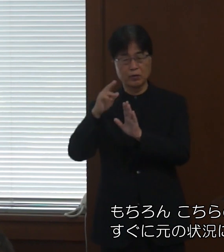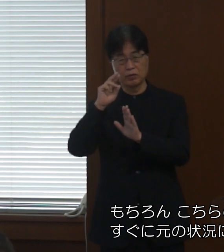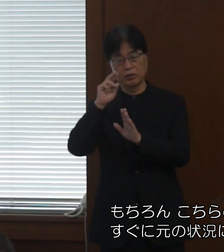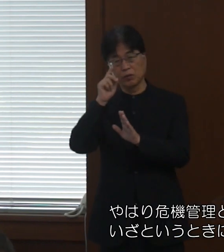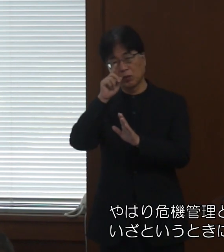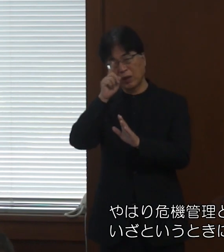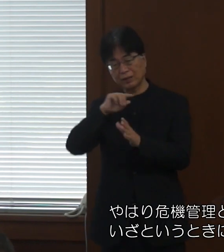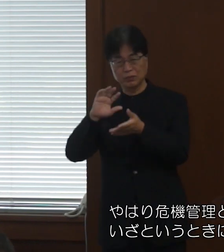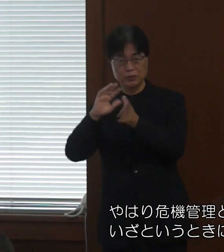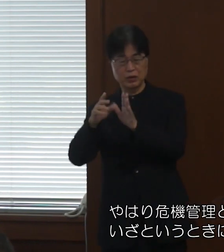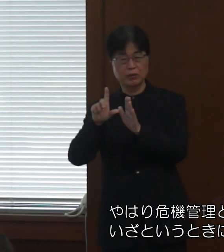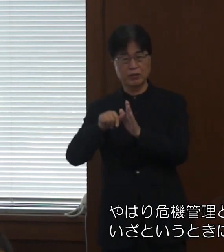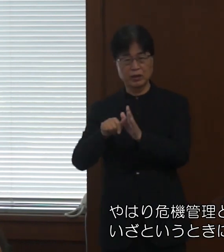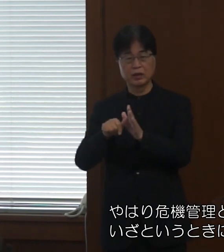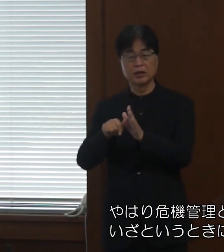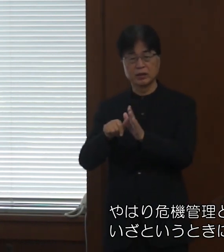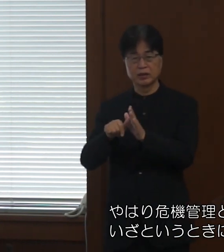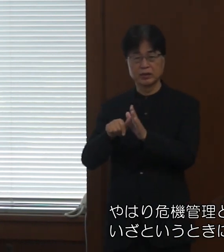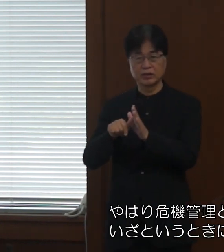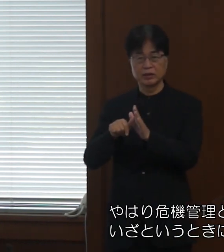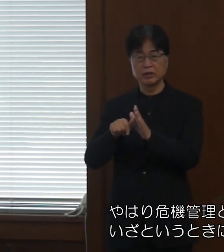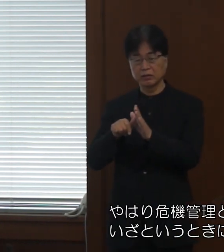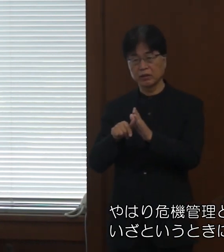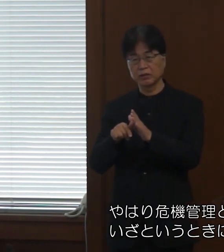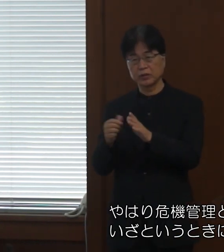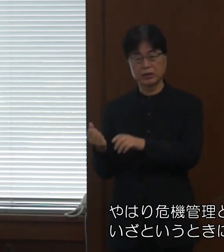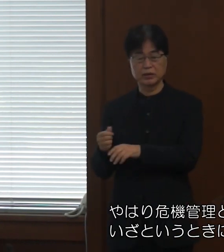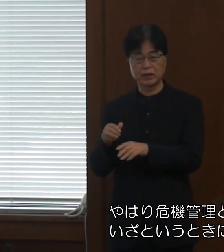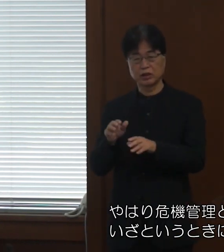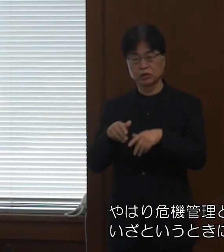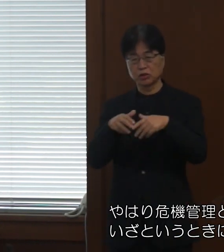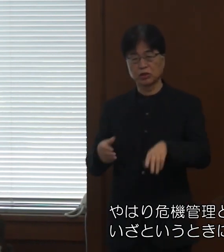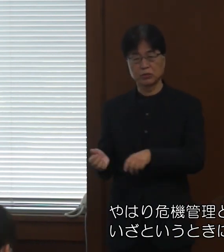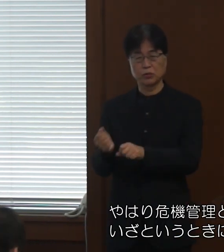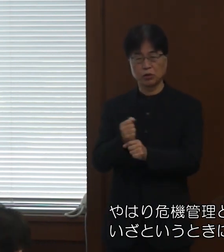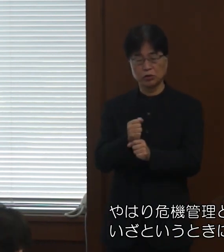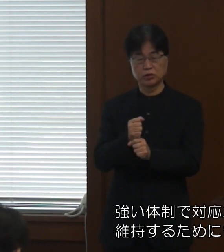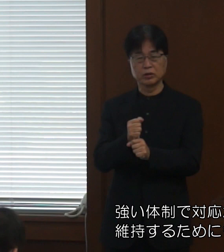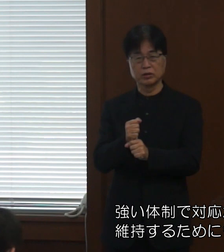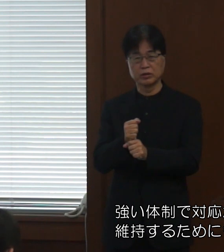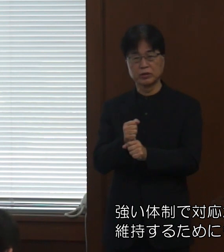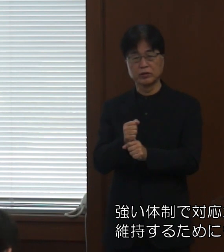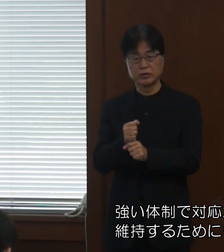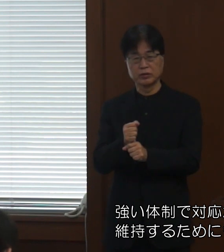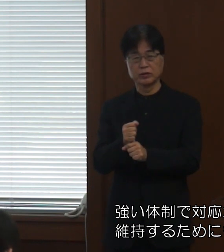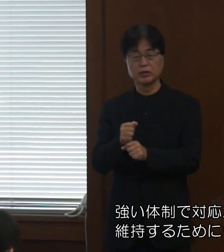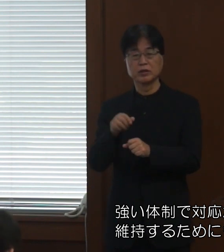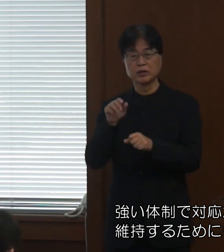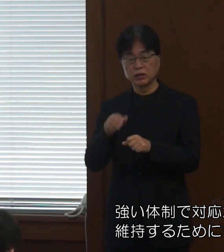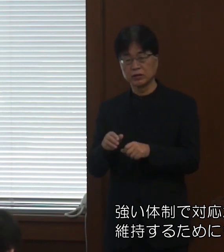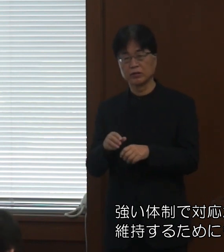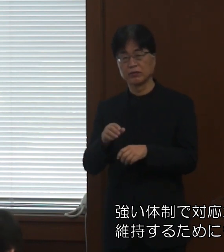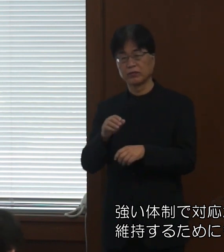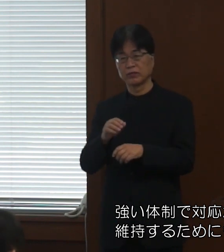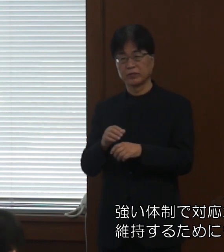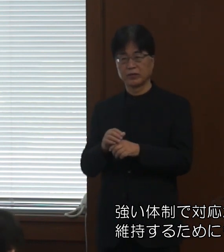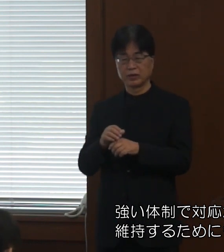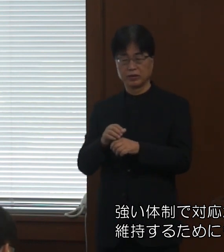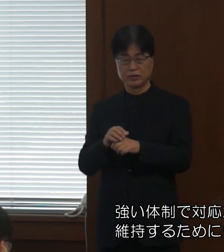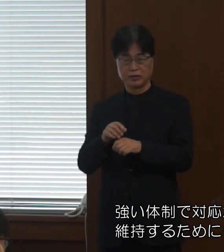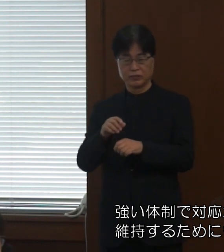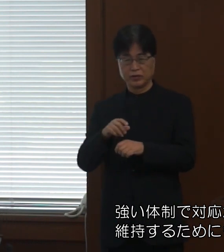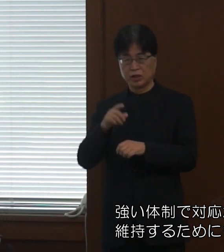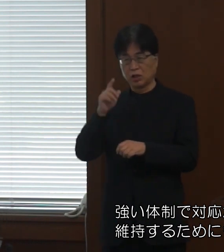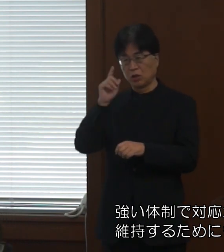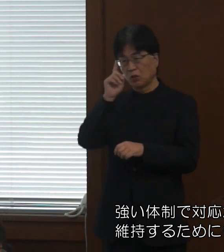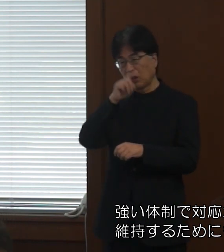で戻れるということですがやはりメリハリなのでいざという時には強い体制で対応ができるっていう体制